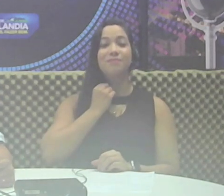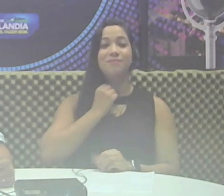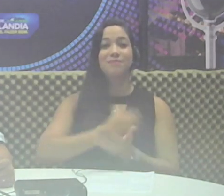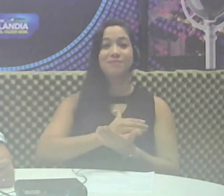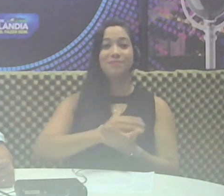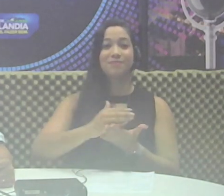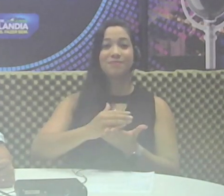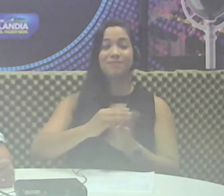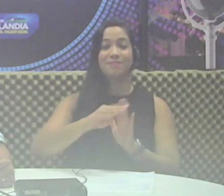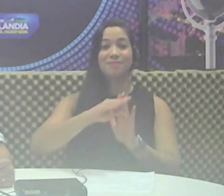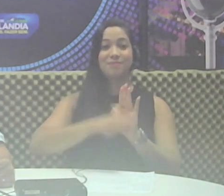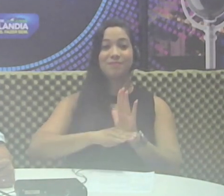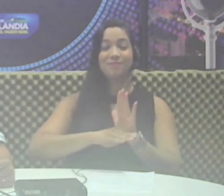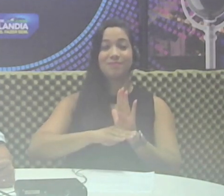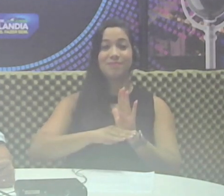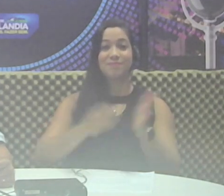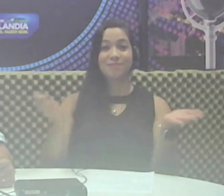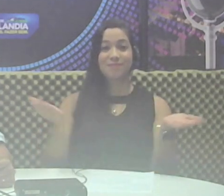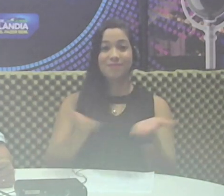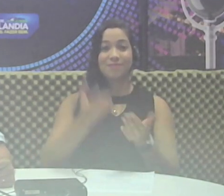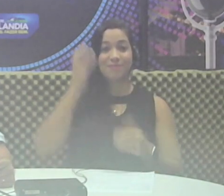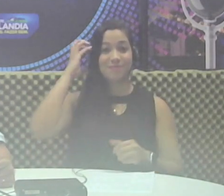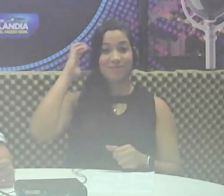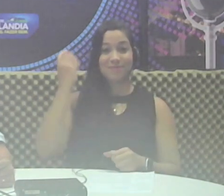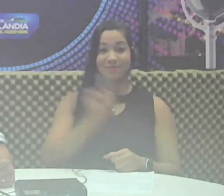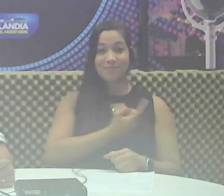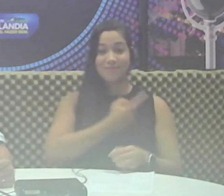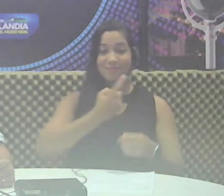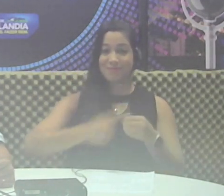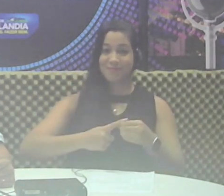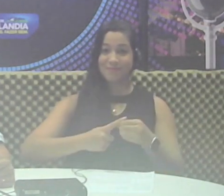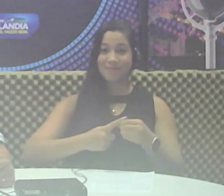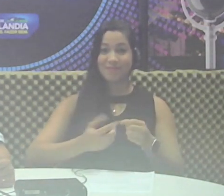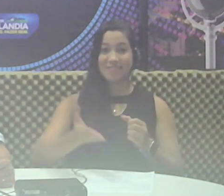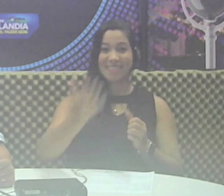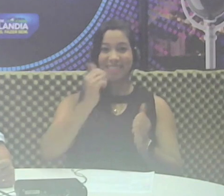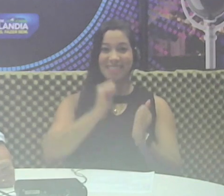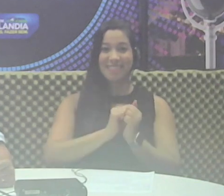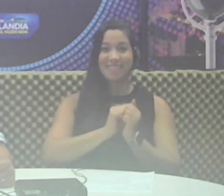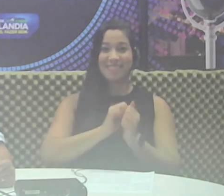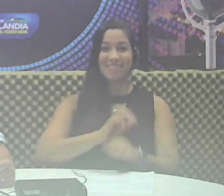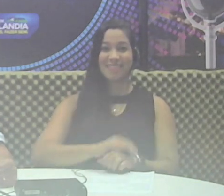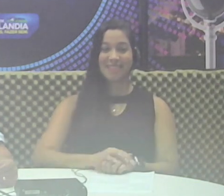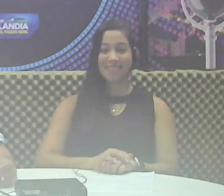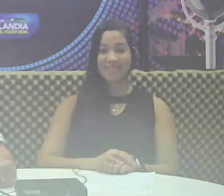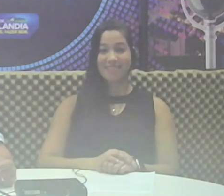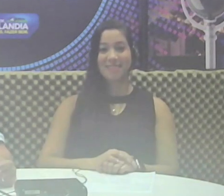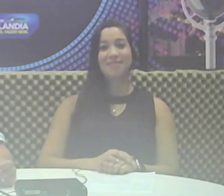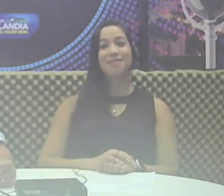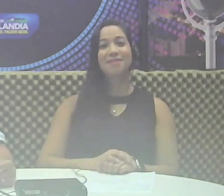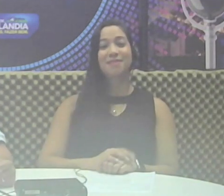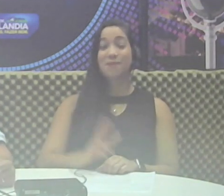notícias a partir de agora na Rádio Nossa Cidade. Vem com a gente!